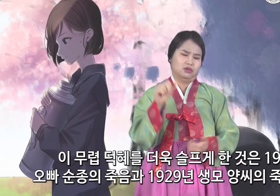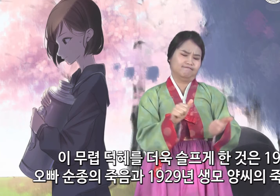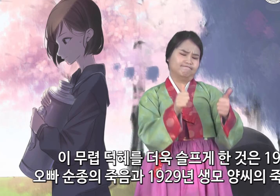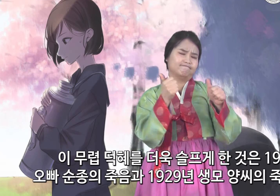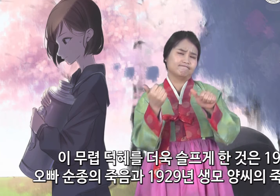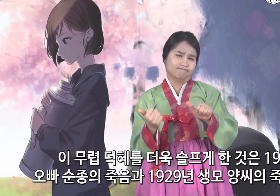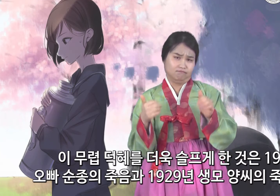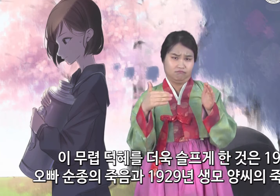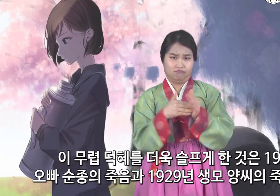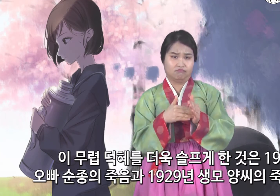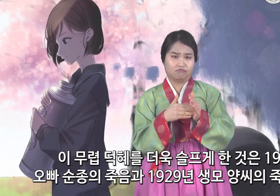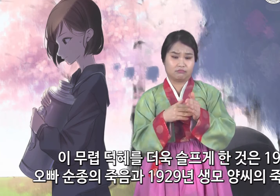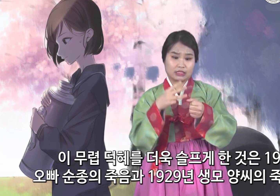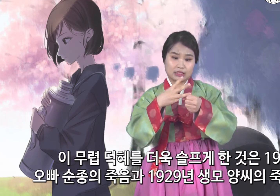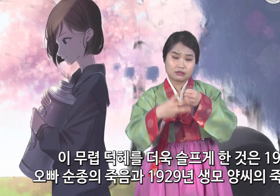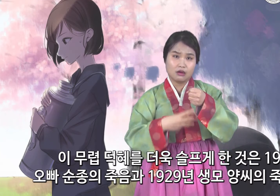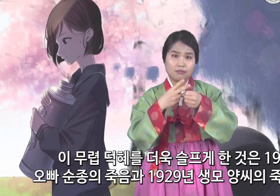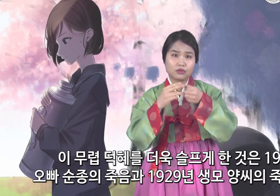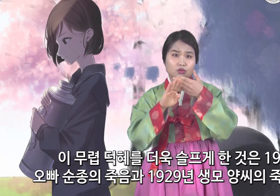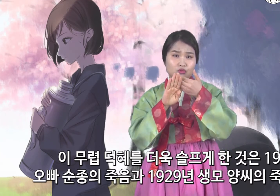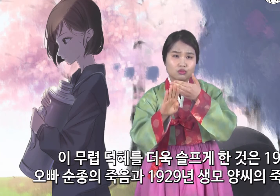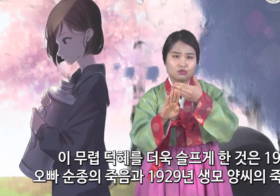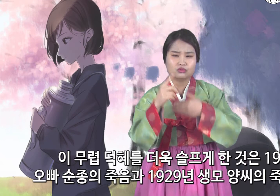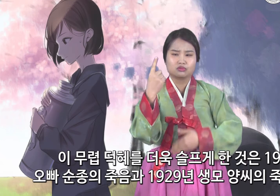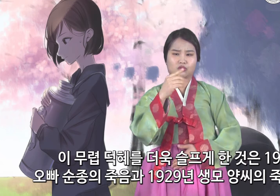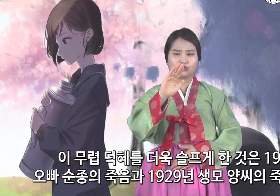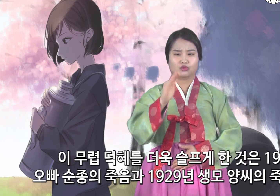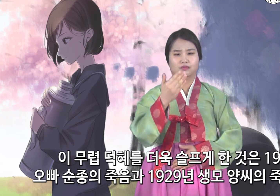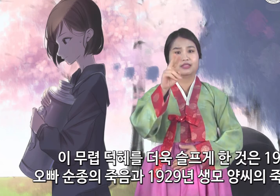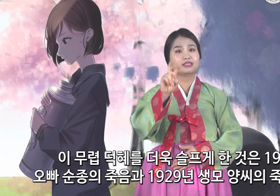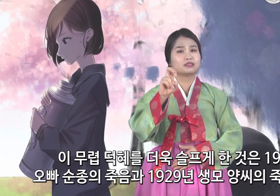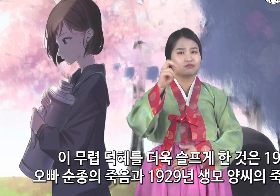1929년 생모 양씨의 죽음이었다.